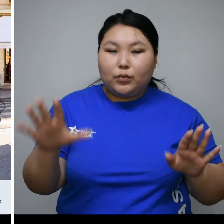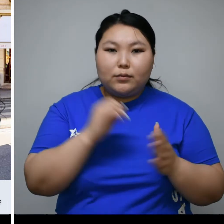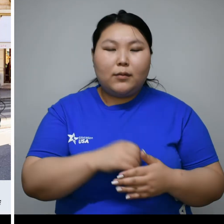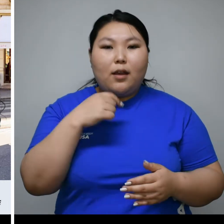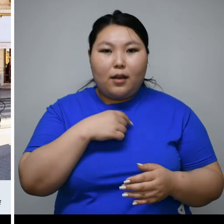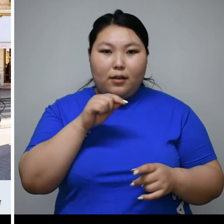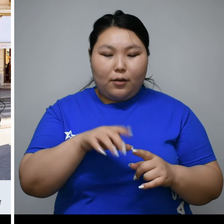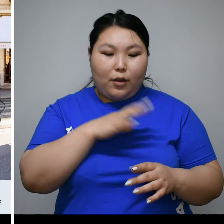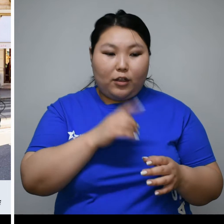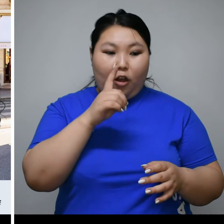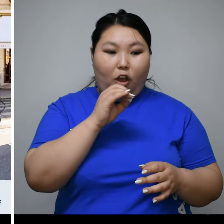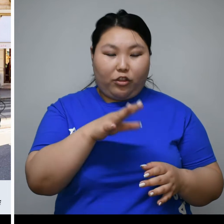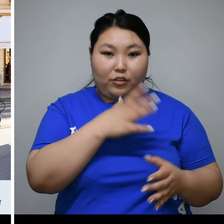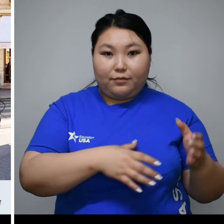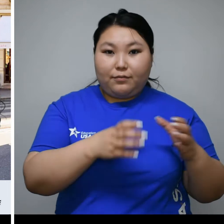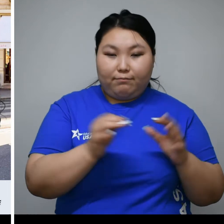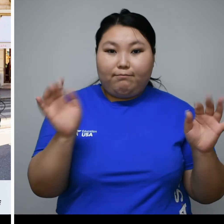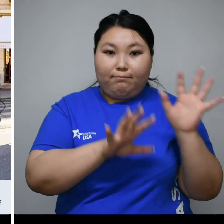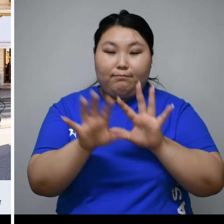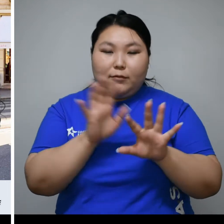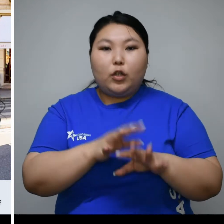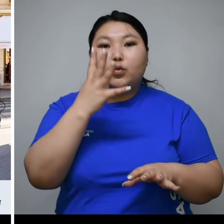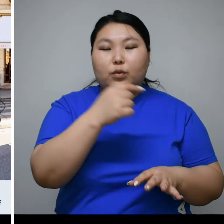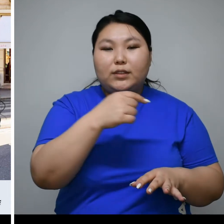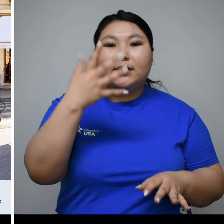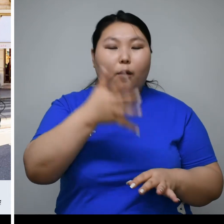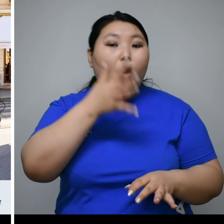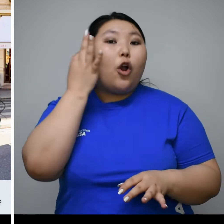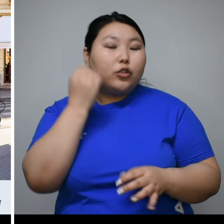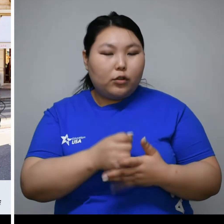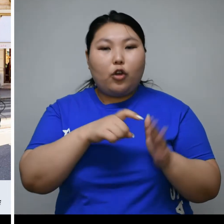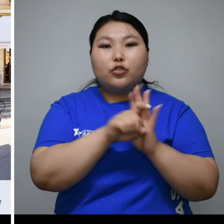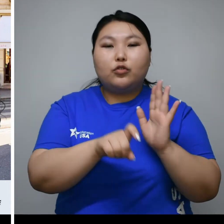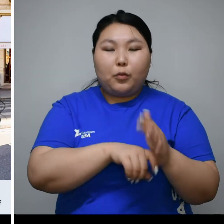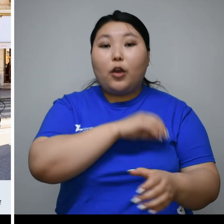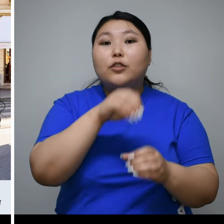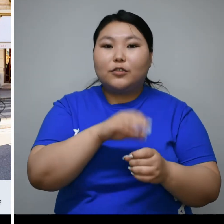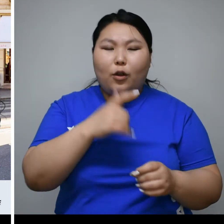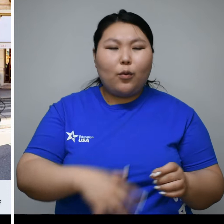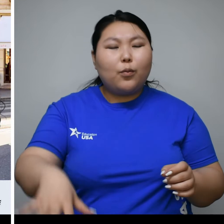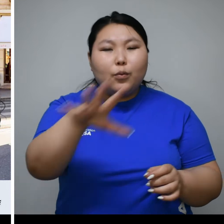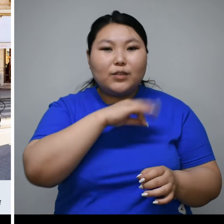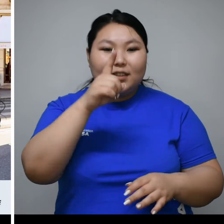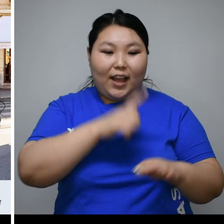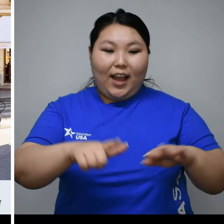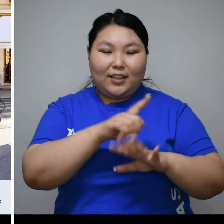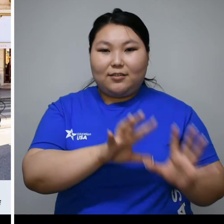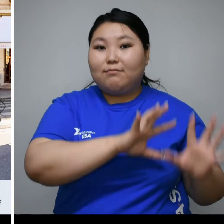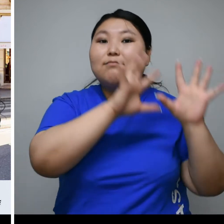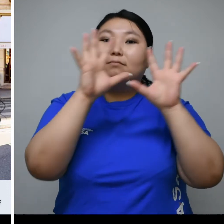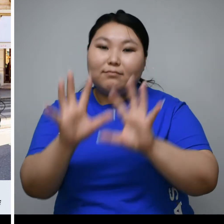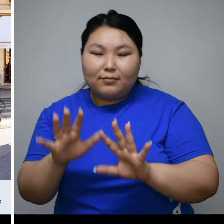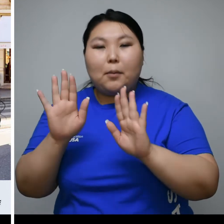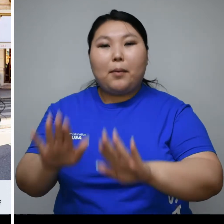хүүхдүүд DC хотод цуглараад тэгээд 4-5 өдрийн нэг тийм хөтөлбөрт хамрагддаг байгаа. Бүгдээрээ нэг газар